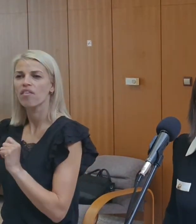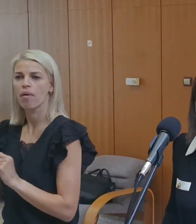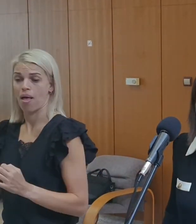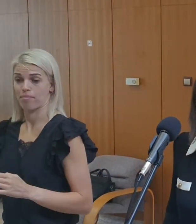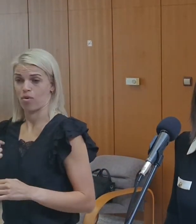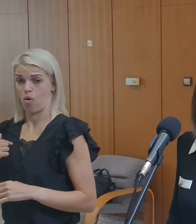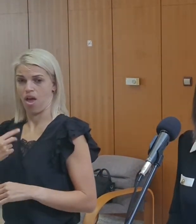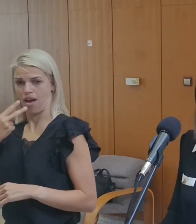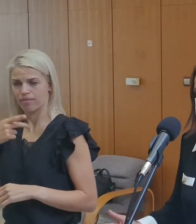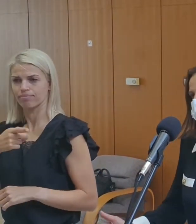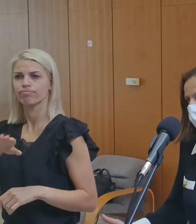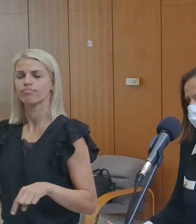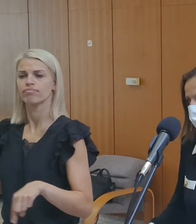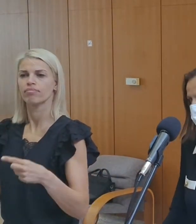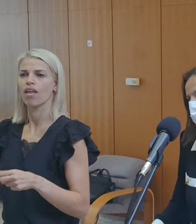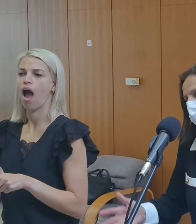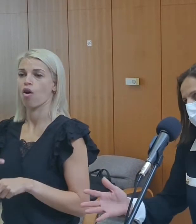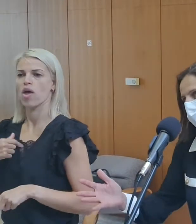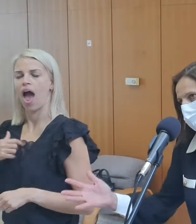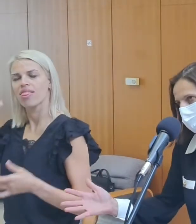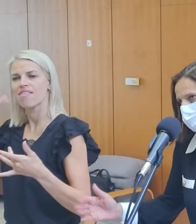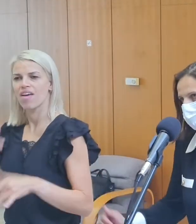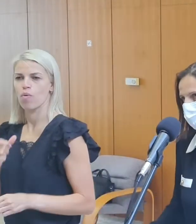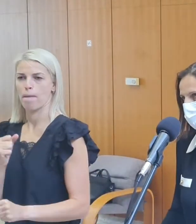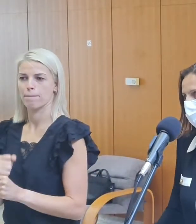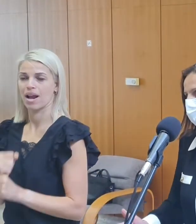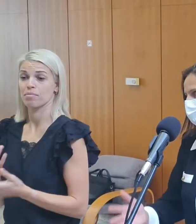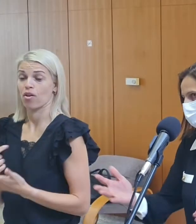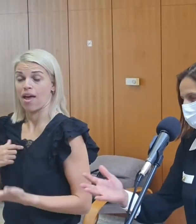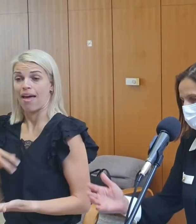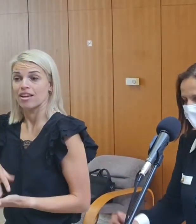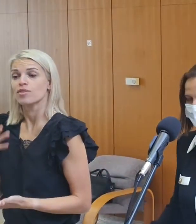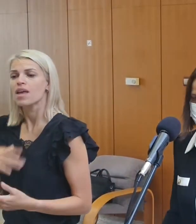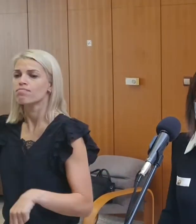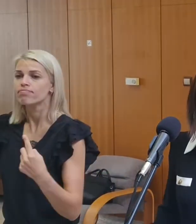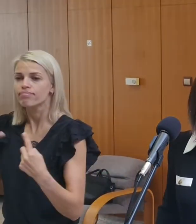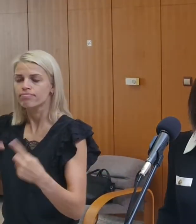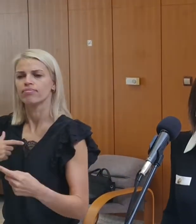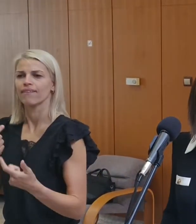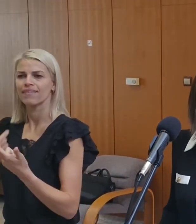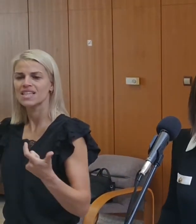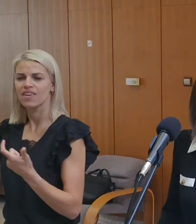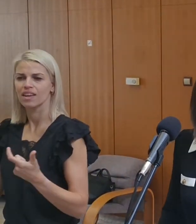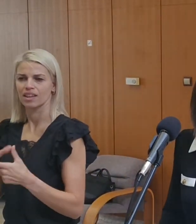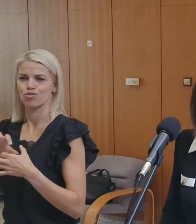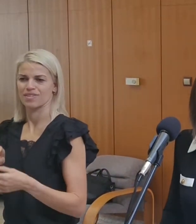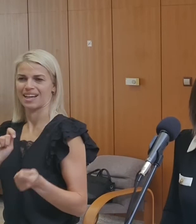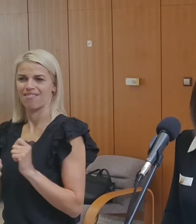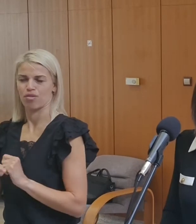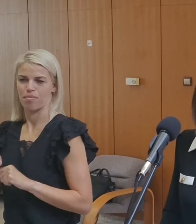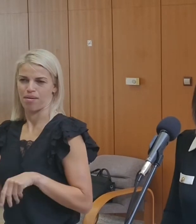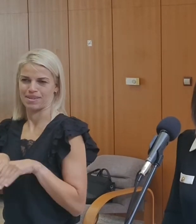základných výhrad bolo, že nevenujem sa práci. Takže som sa tešila, že teda vysvetlím jednak tie výhrady, ktoré sú znášané voči samotnej reforme.